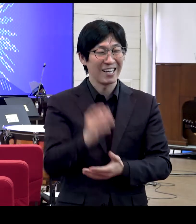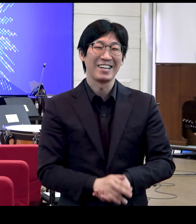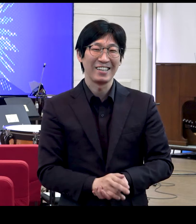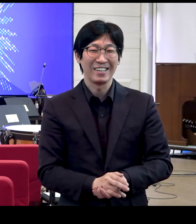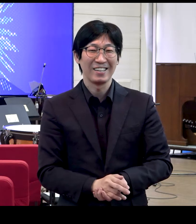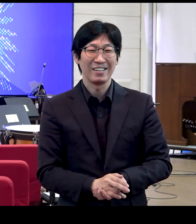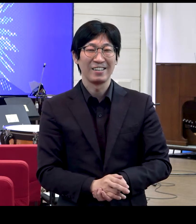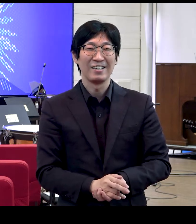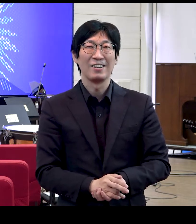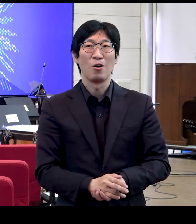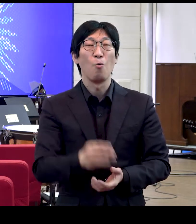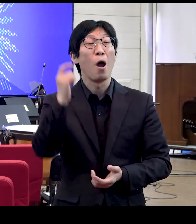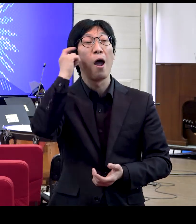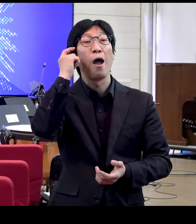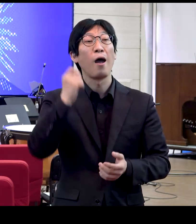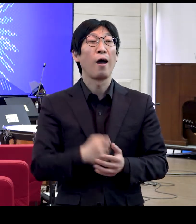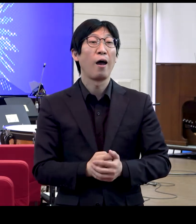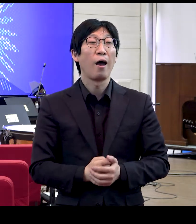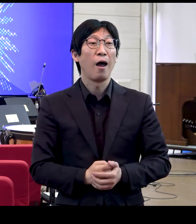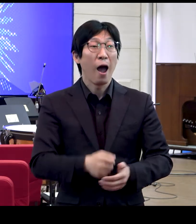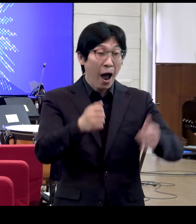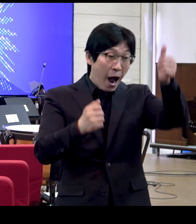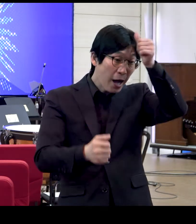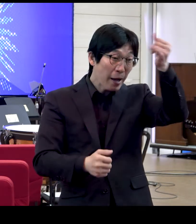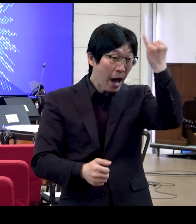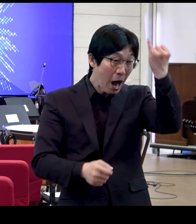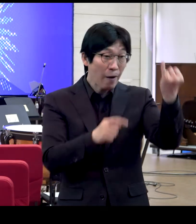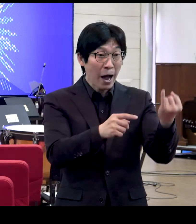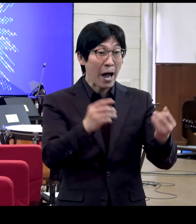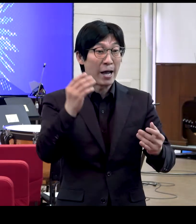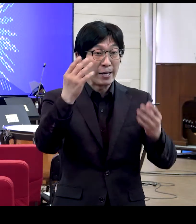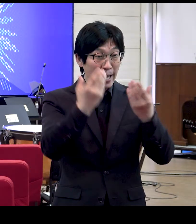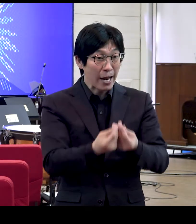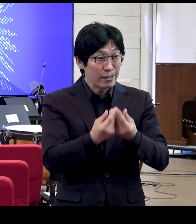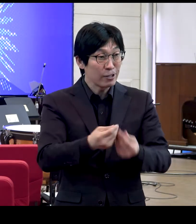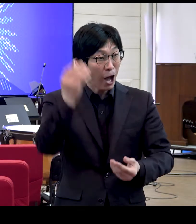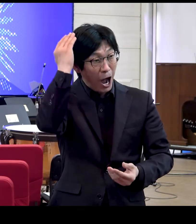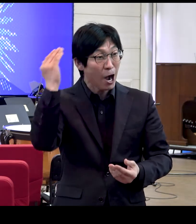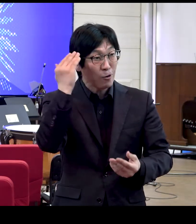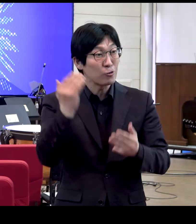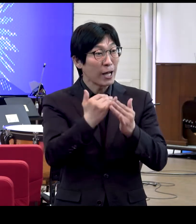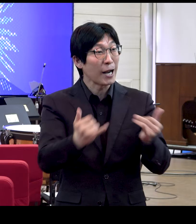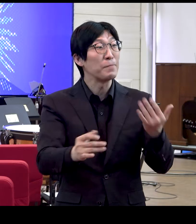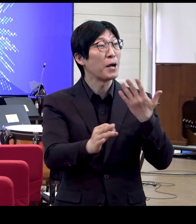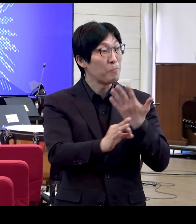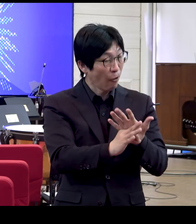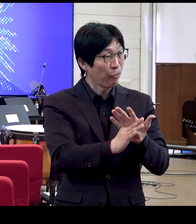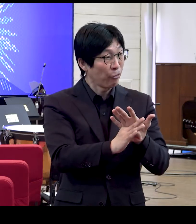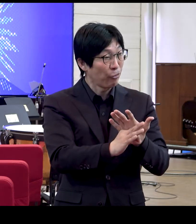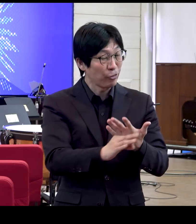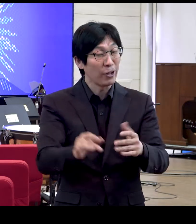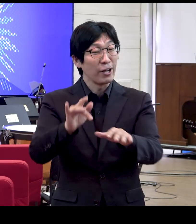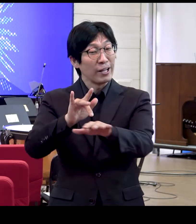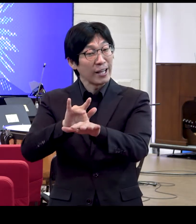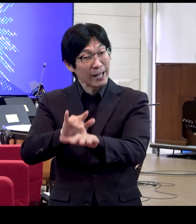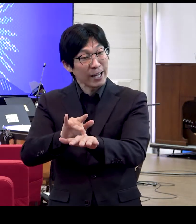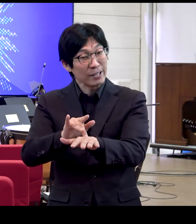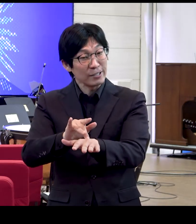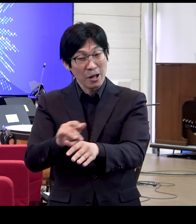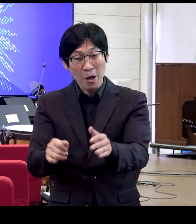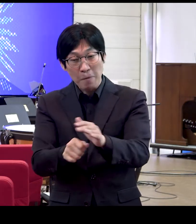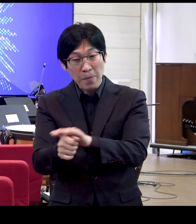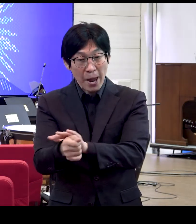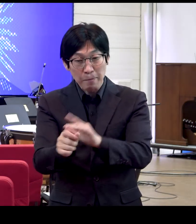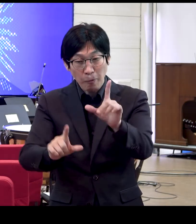이야기다. 예, 아담과 하와가 한국 사람이었다고 한다면요, 사탄은